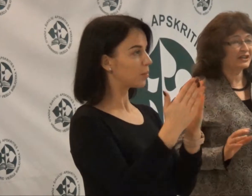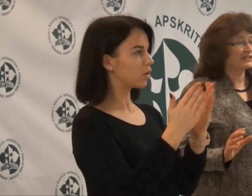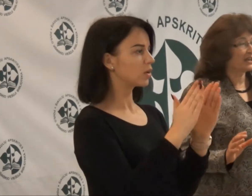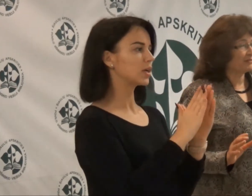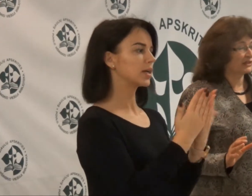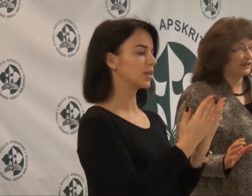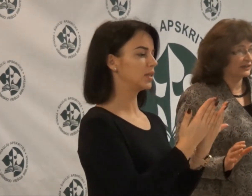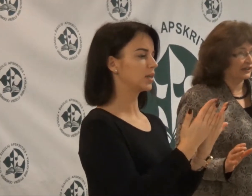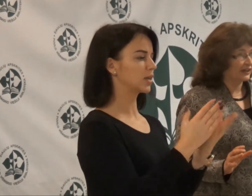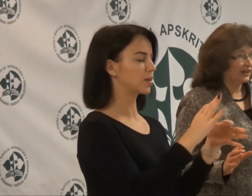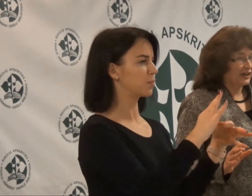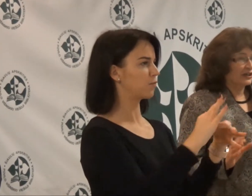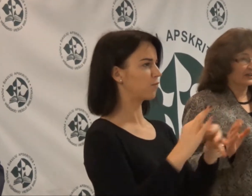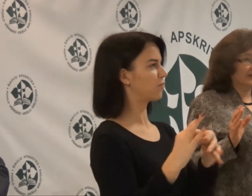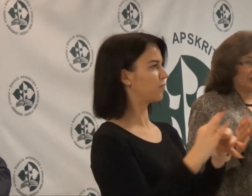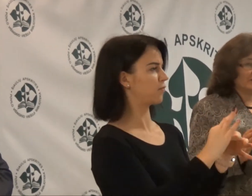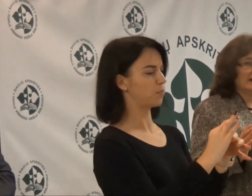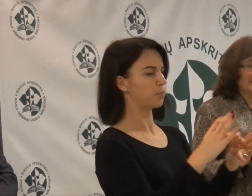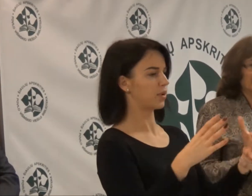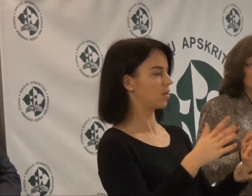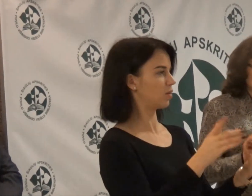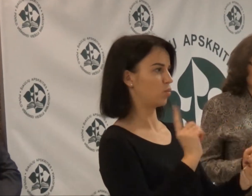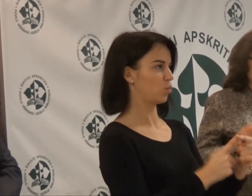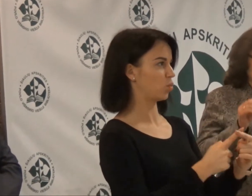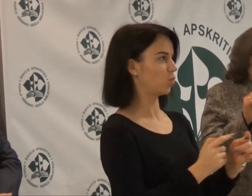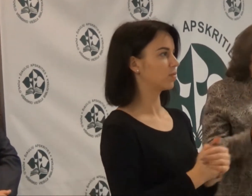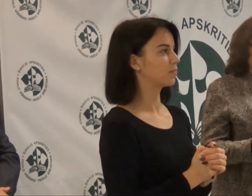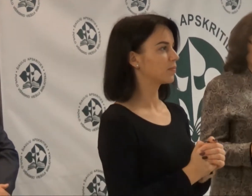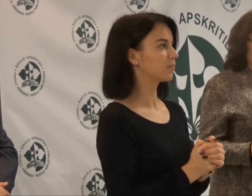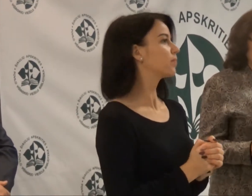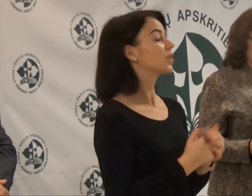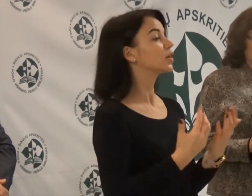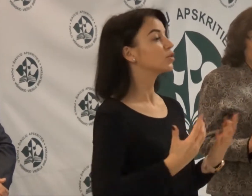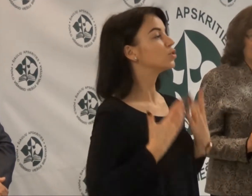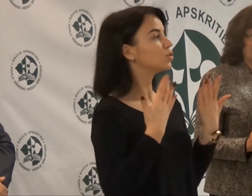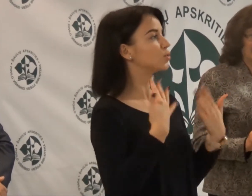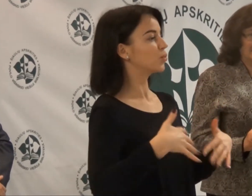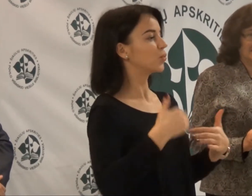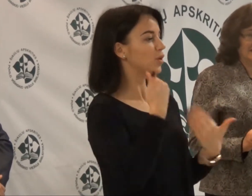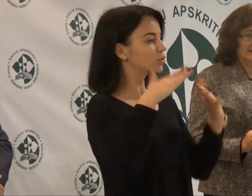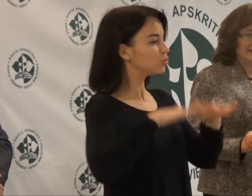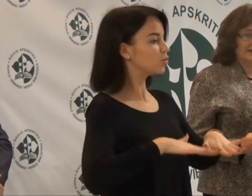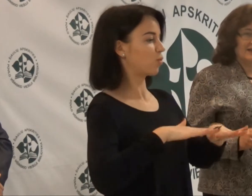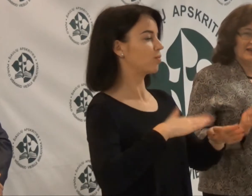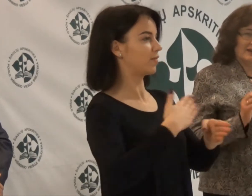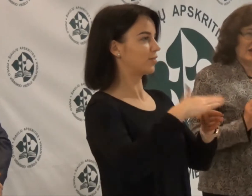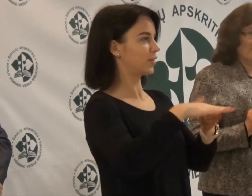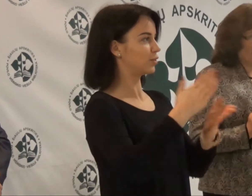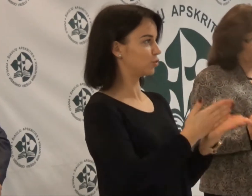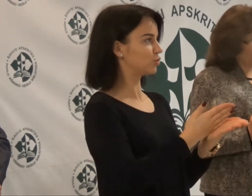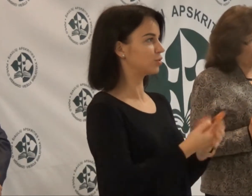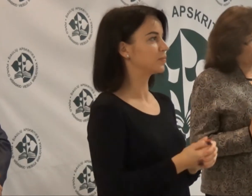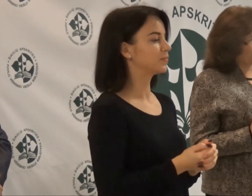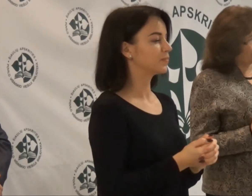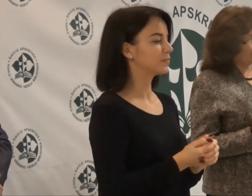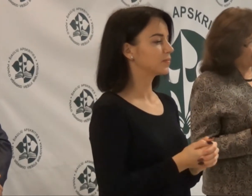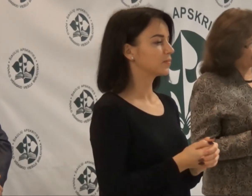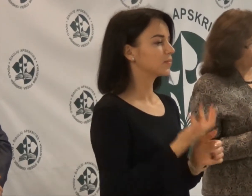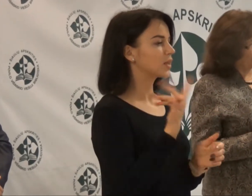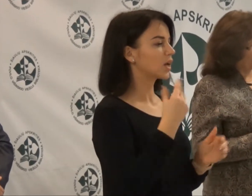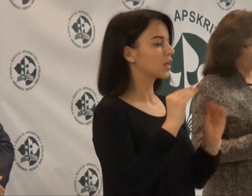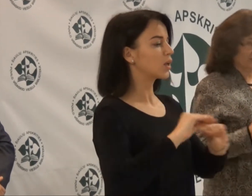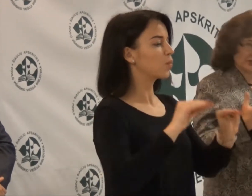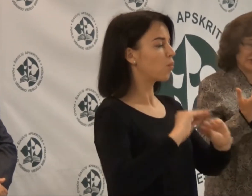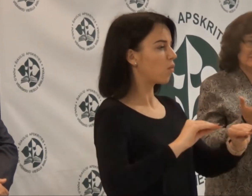tai tokie neatsiejami dalykai. Ir tai toks begalinis džiaugsmas, kad čia Šiauliuose tai vyksta. Kai mokytoja prieš